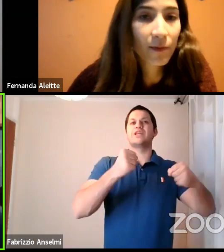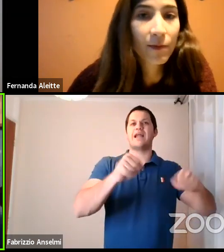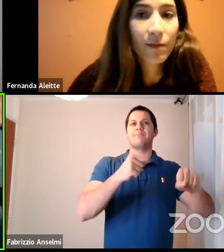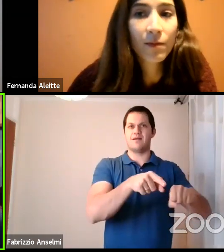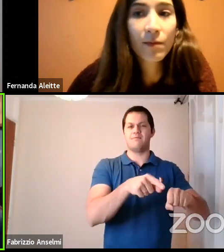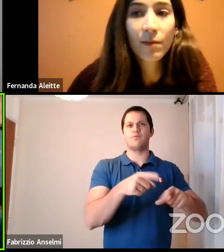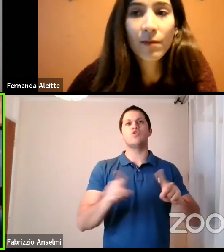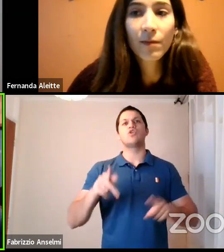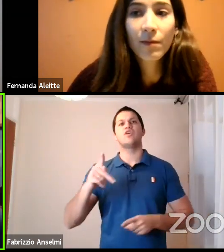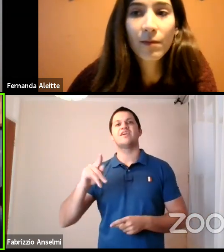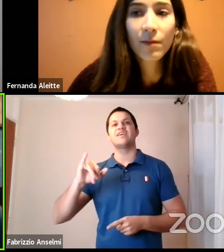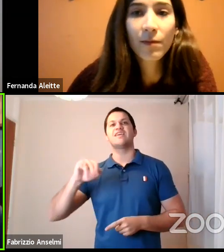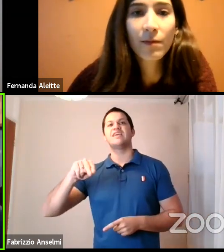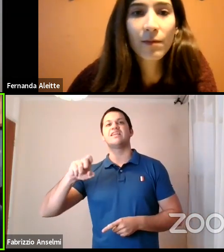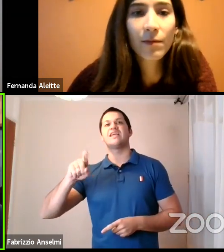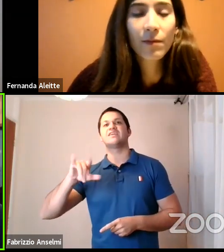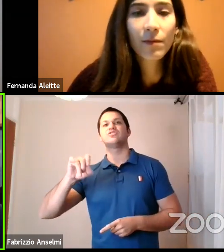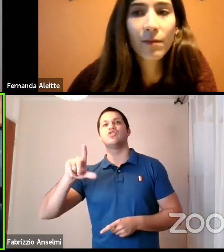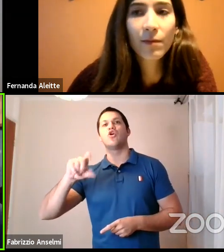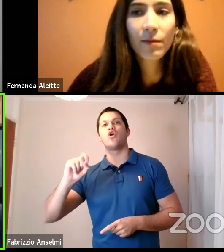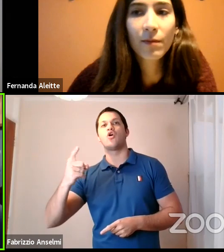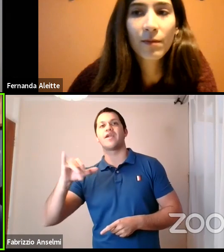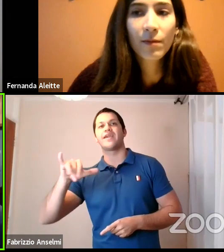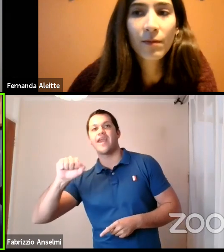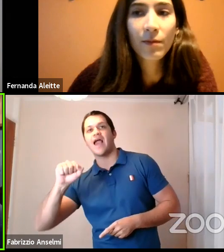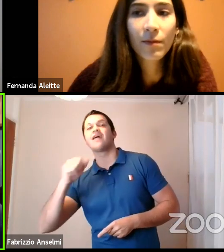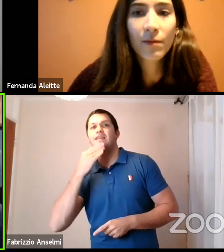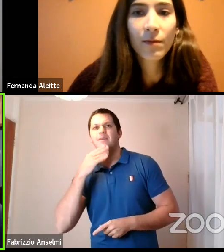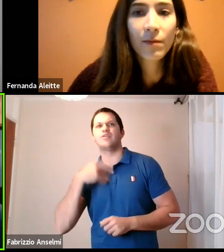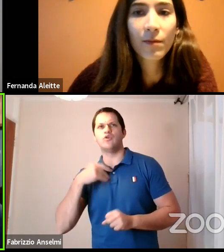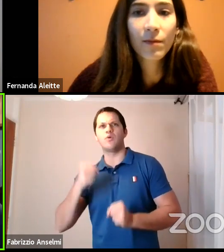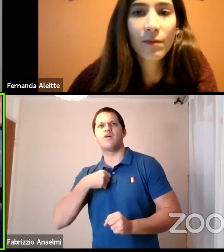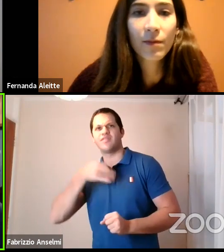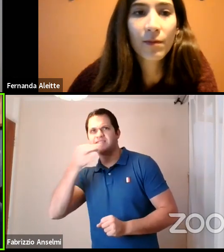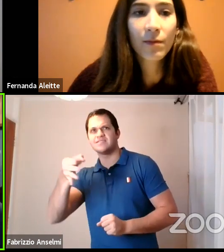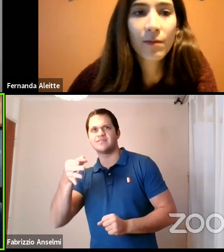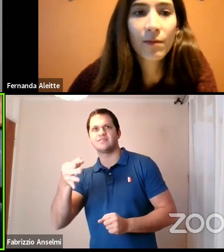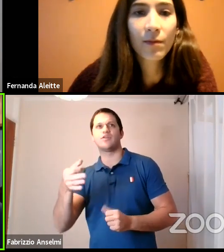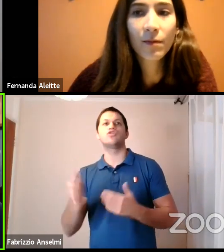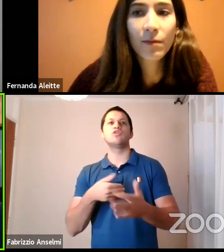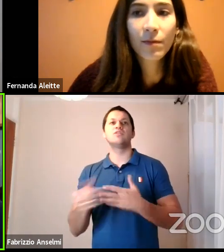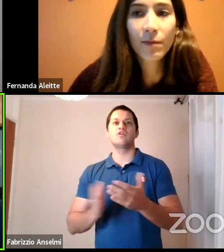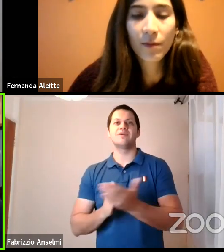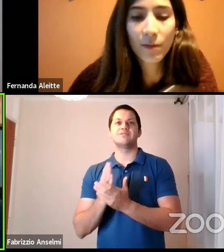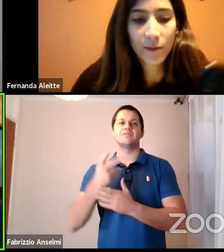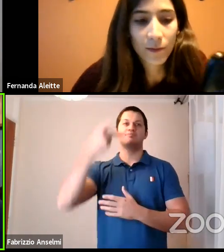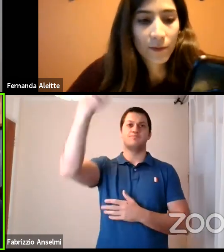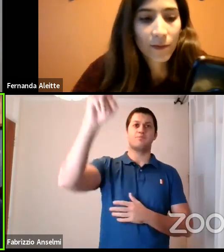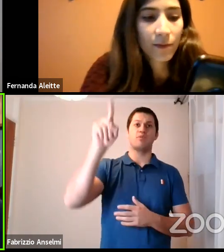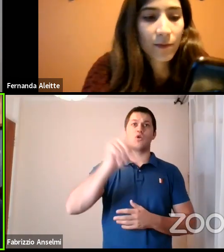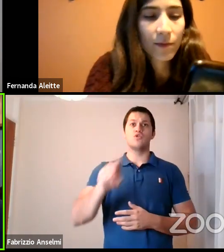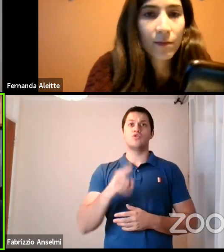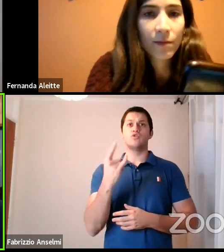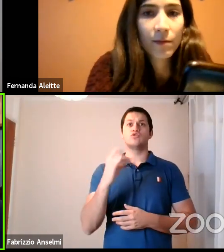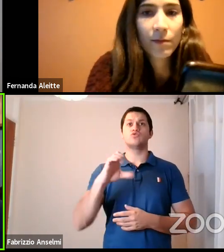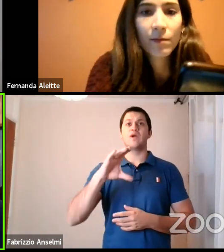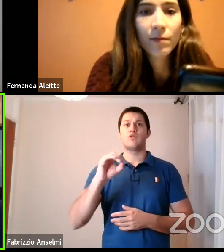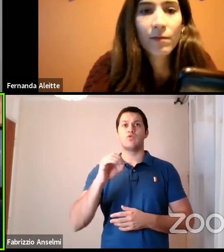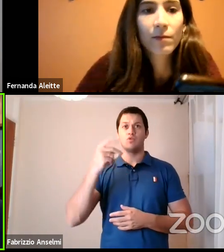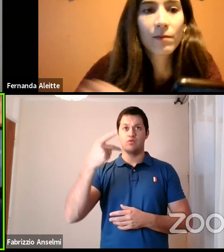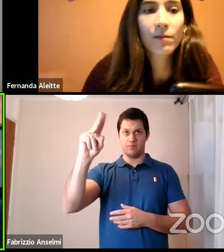viene kinesiología, ¿ya? También viene de Suecia. Un sueco, que es un varón, Nils Posse,